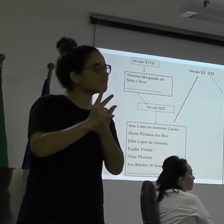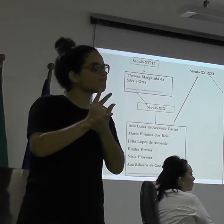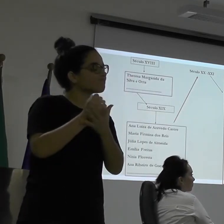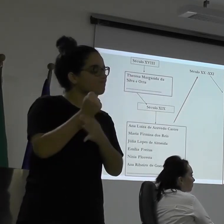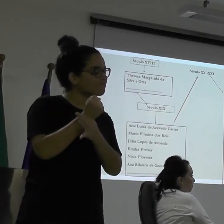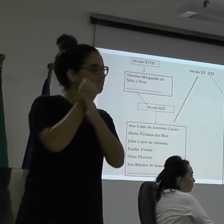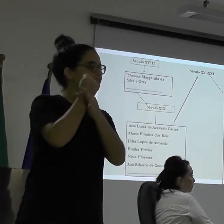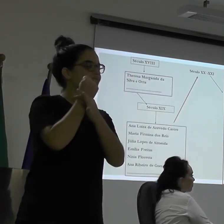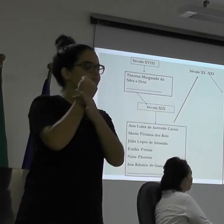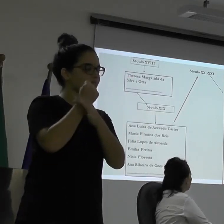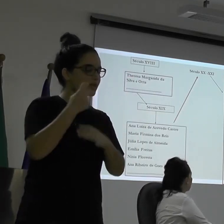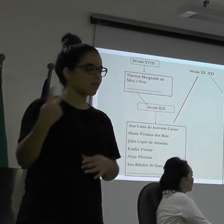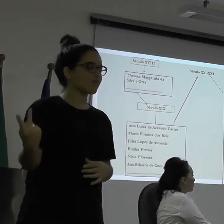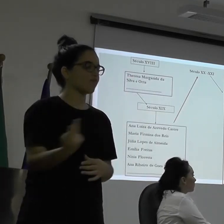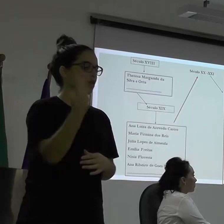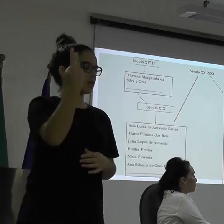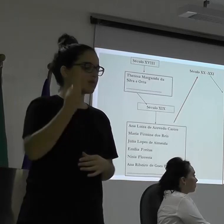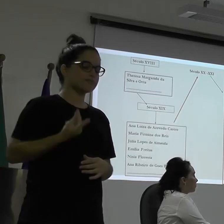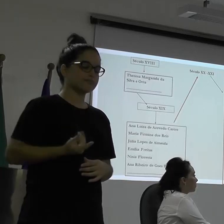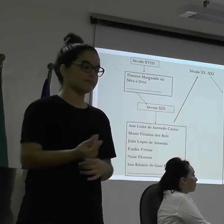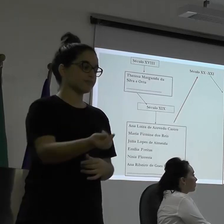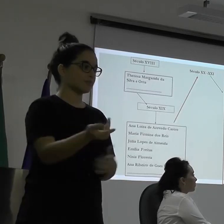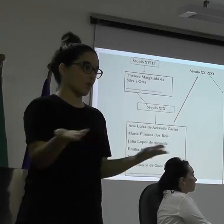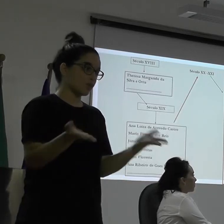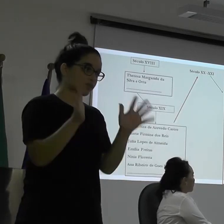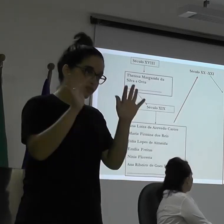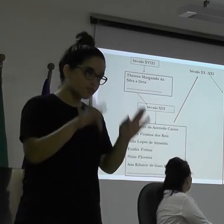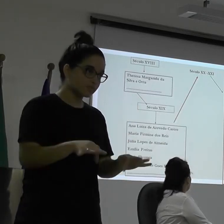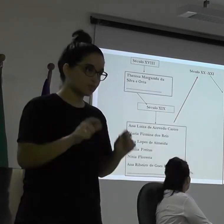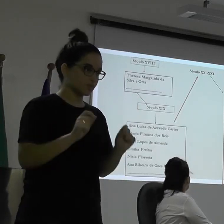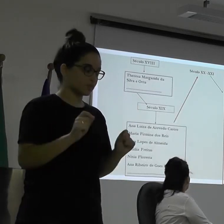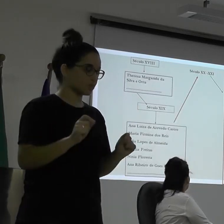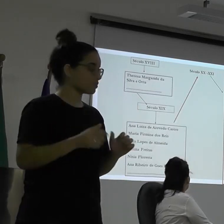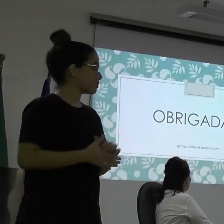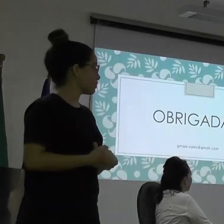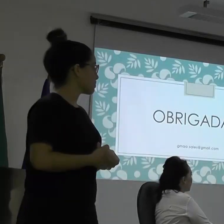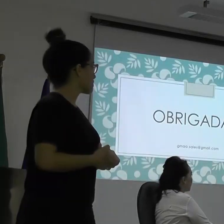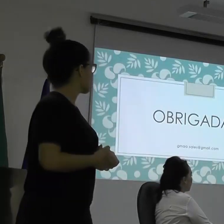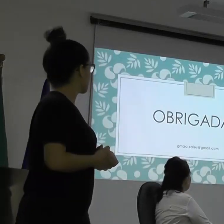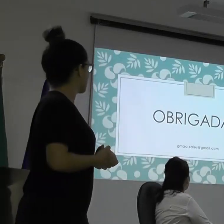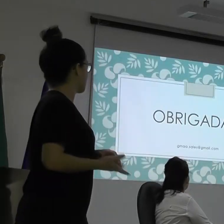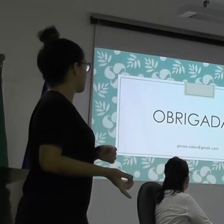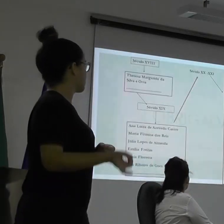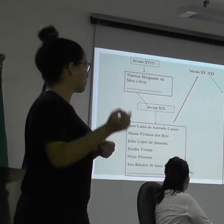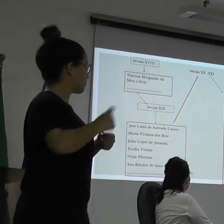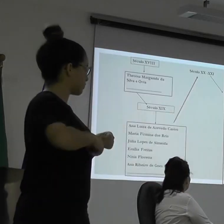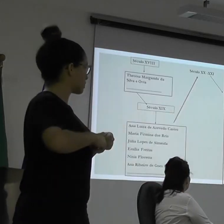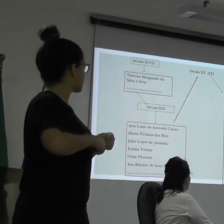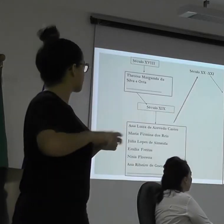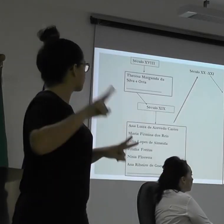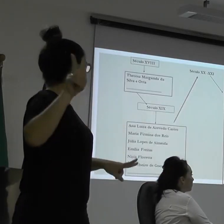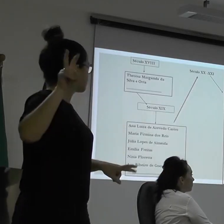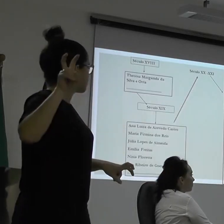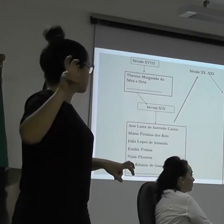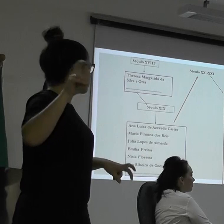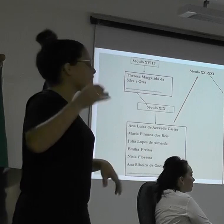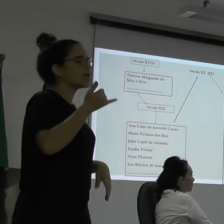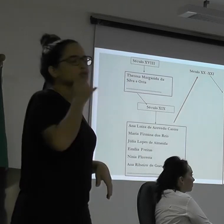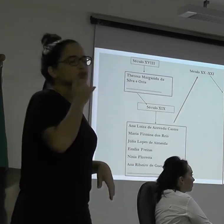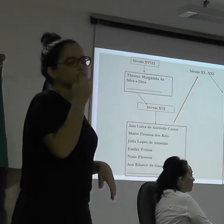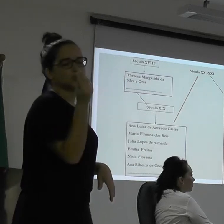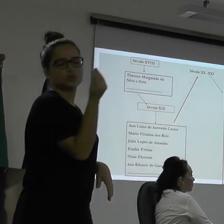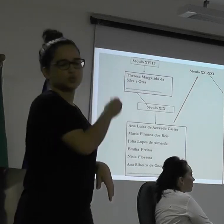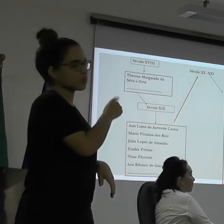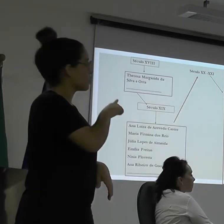e valorizada. E aí eu termino retomando a citação, não coloquei aí,